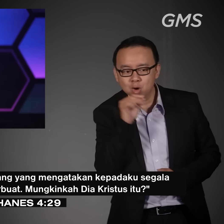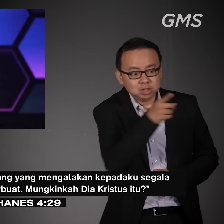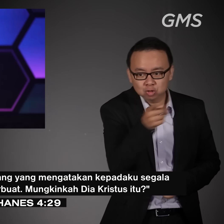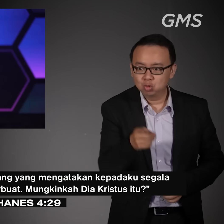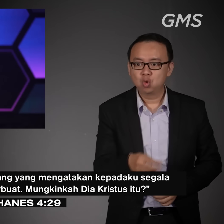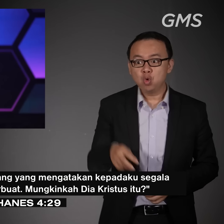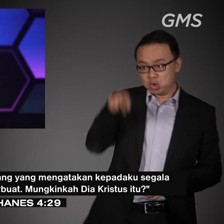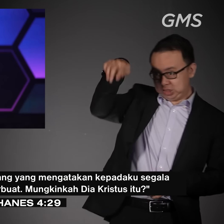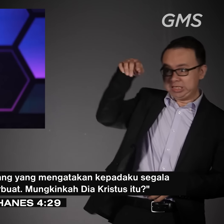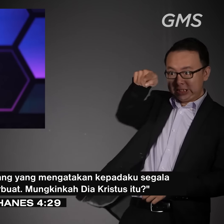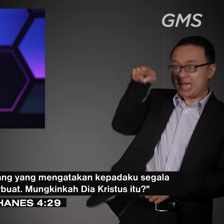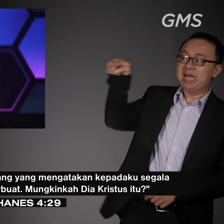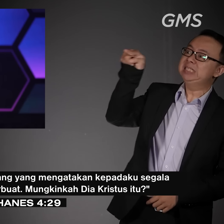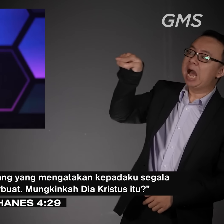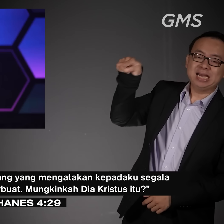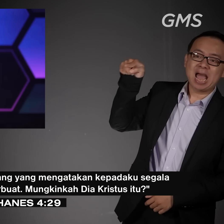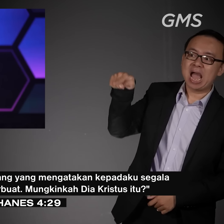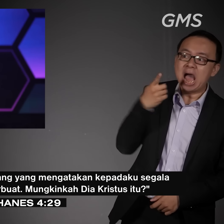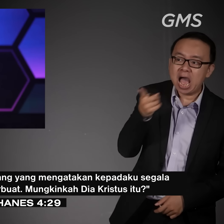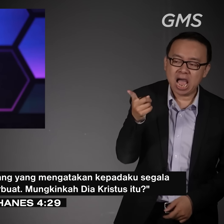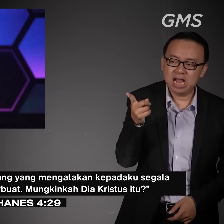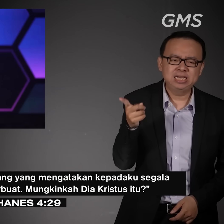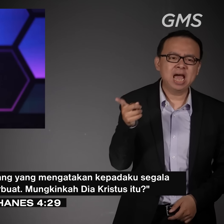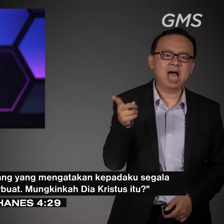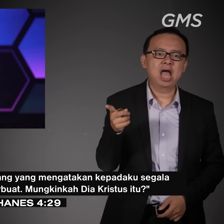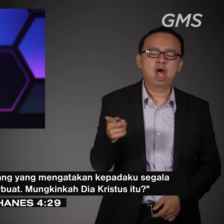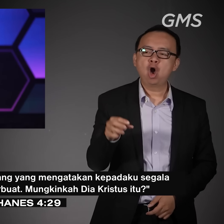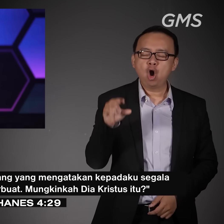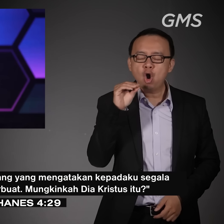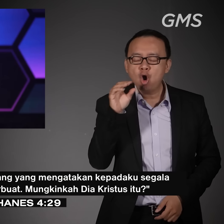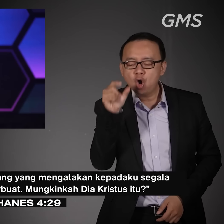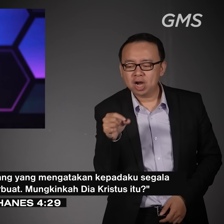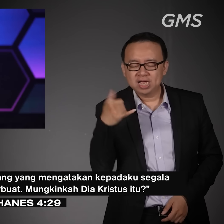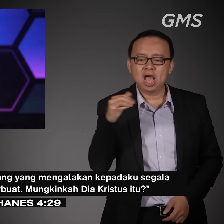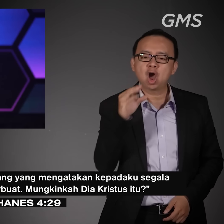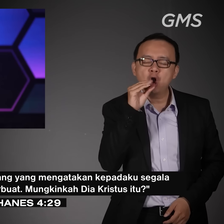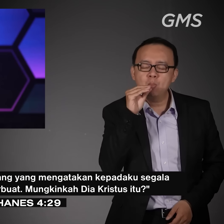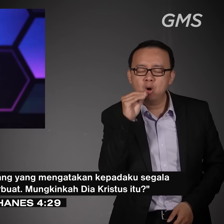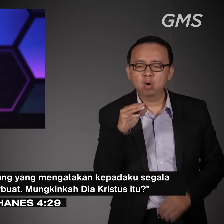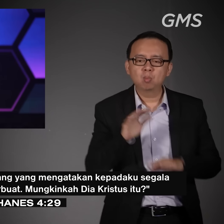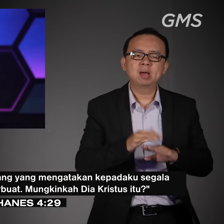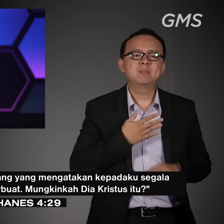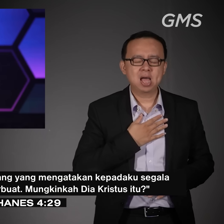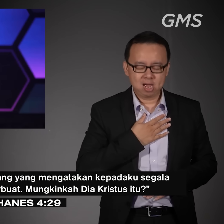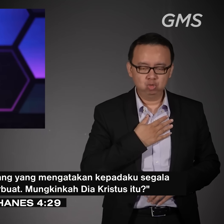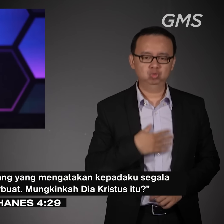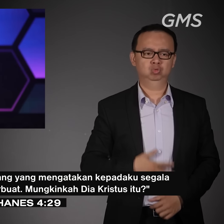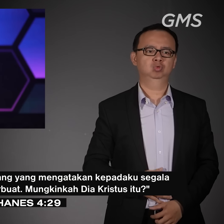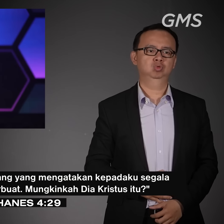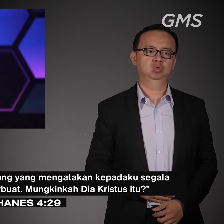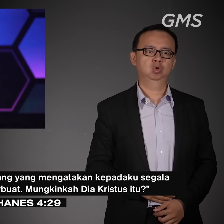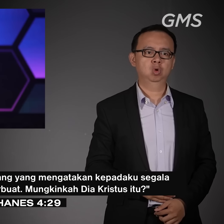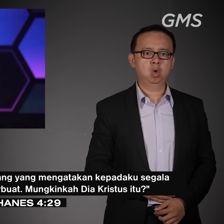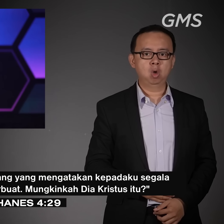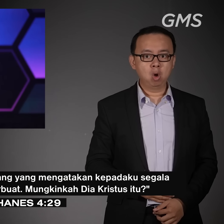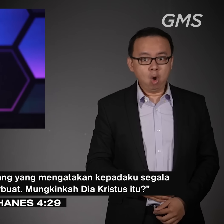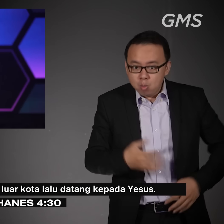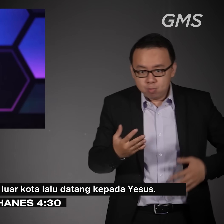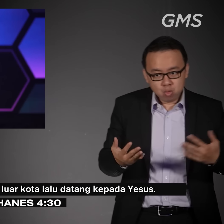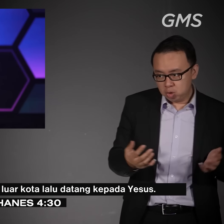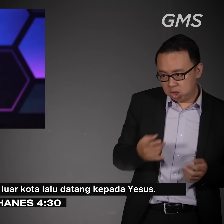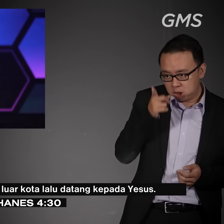di sana ada seorang yang mengatakan kepadaku segala sesuatu yang telah kuperbuat. Mungkinkah dia Kristus